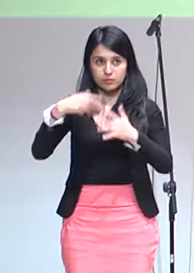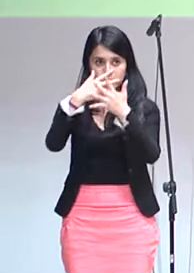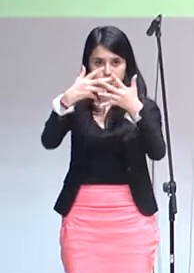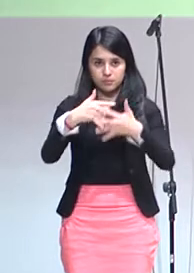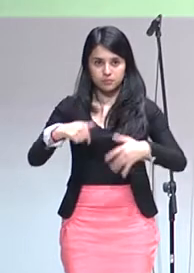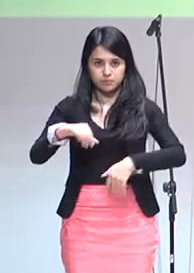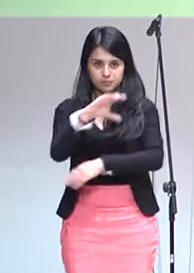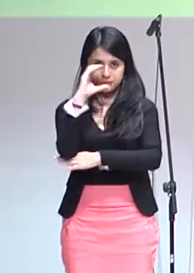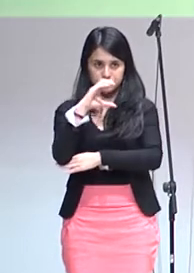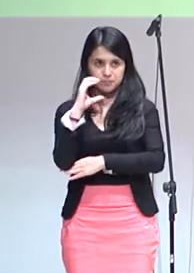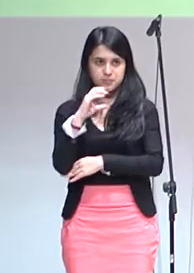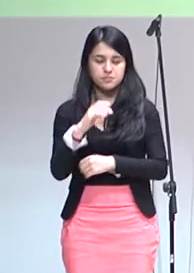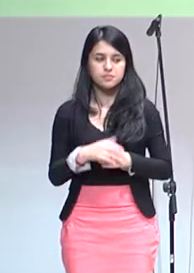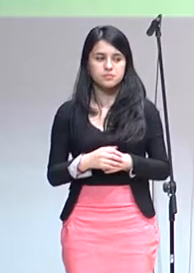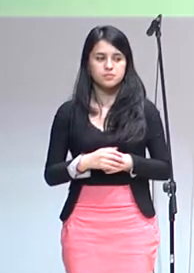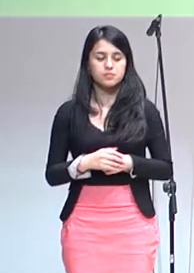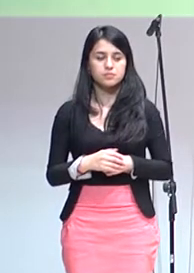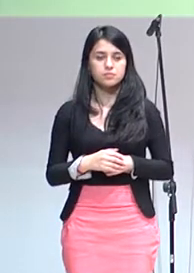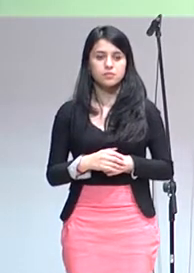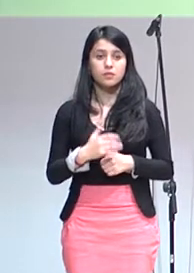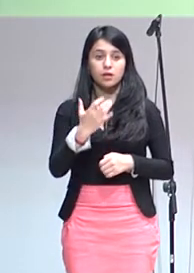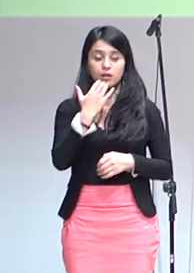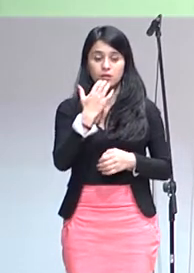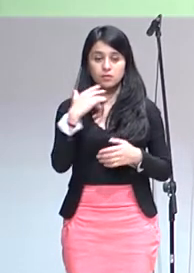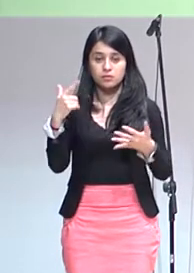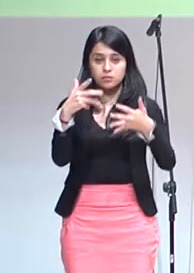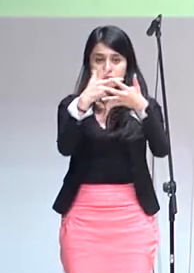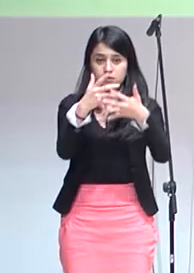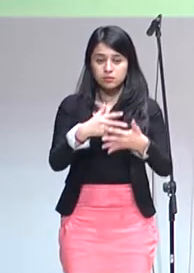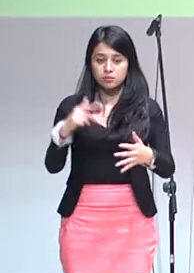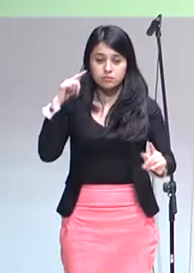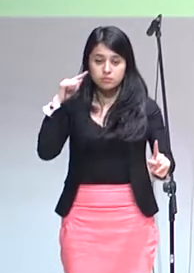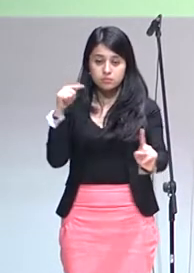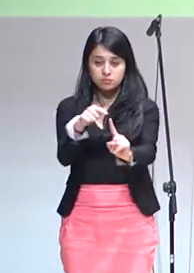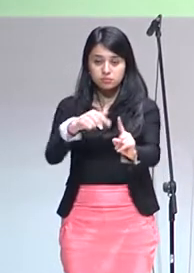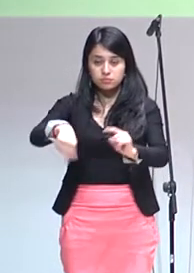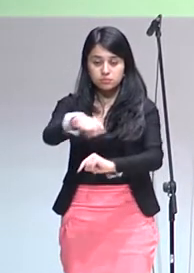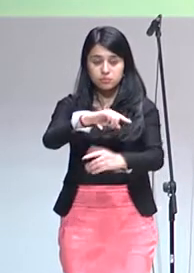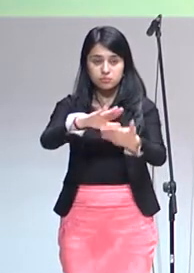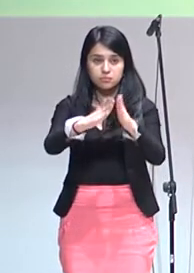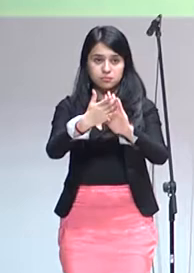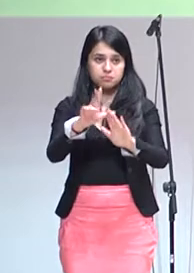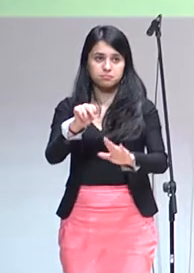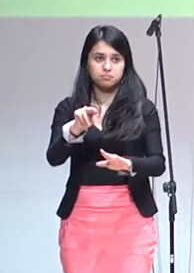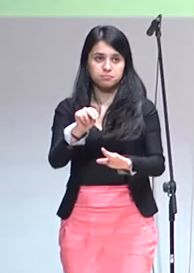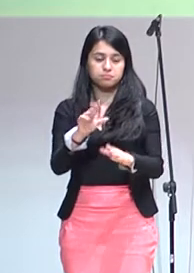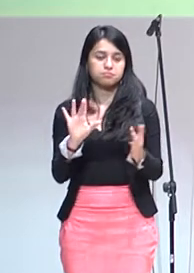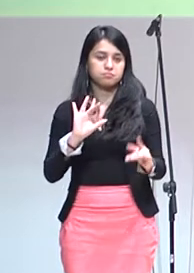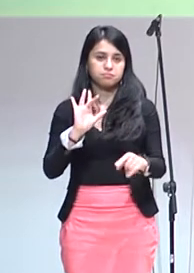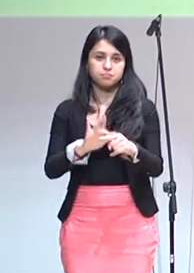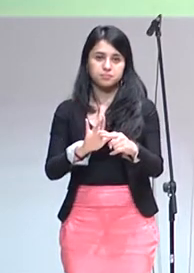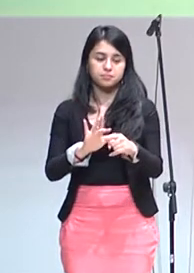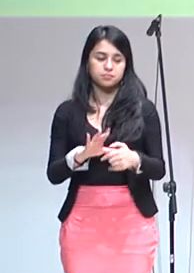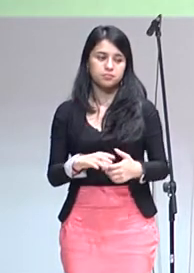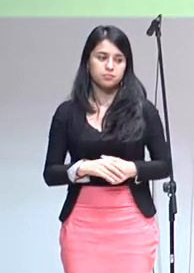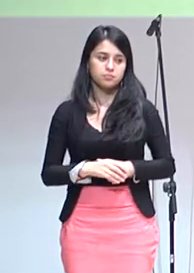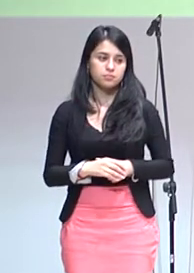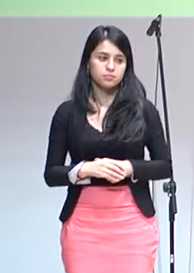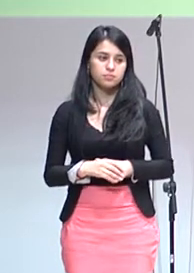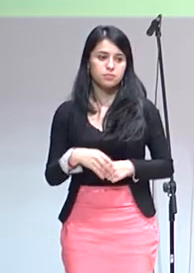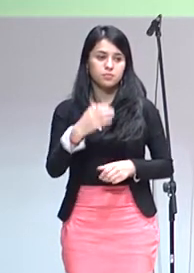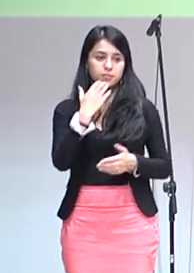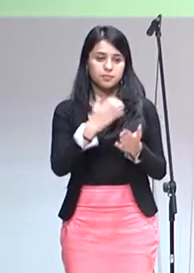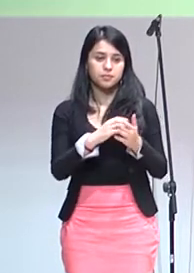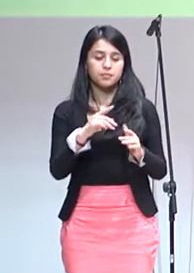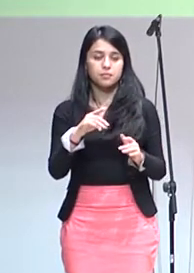de Colombia no tocaban para nada a esta comunidad. Y si tocaban lo que tiene que